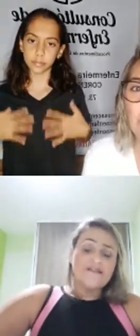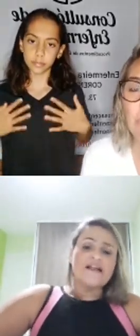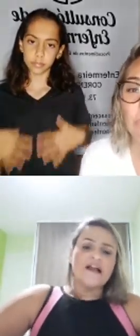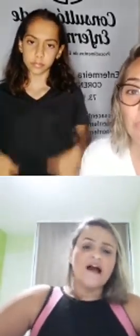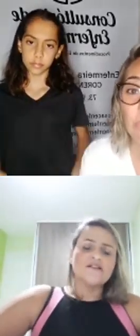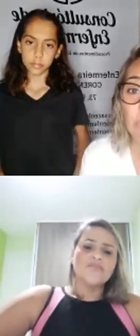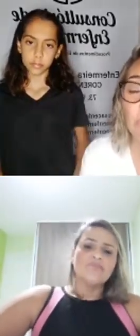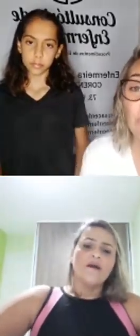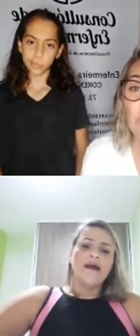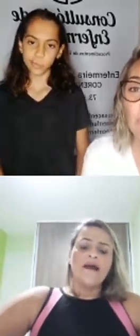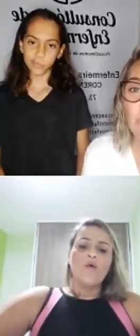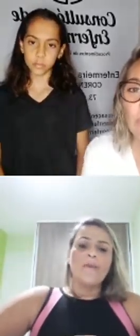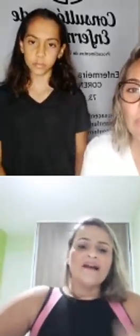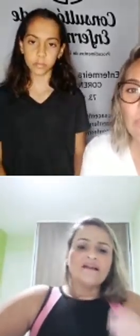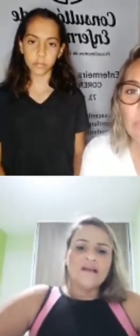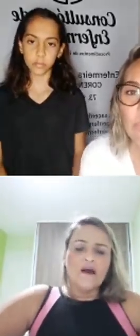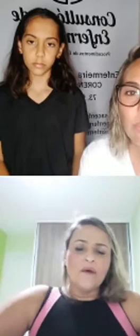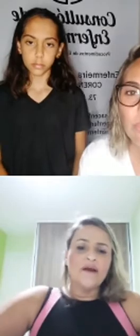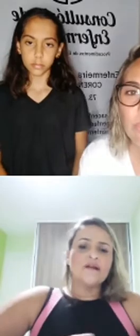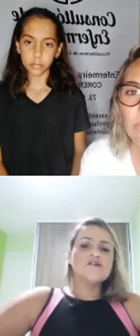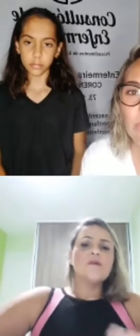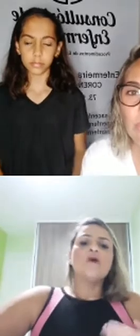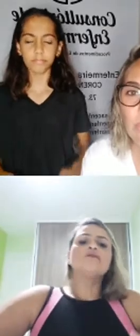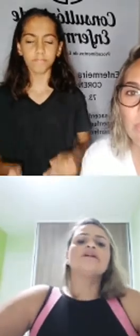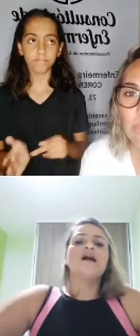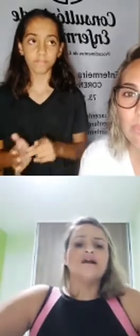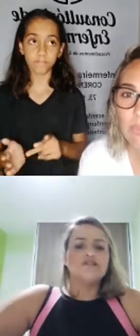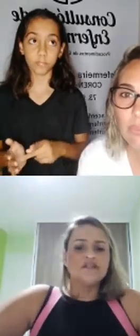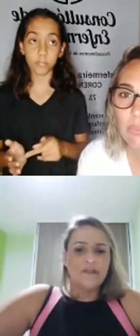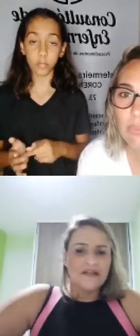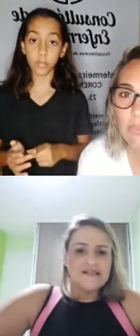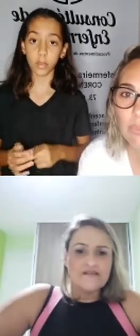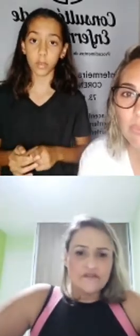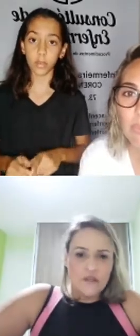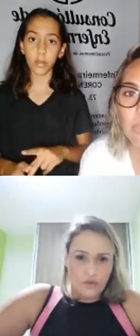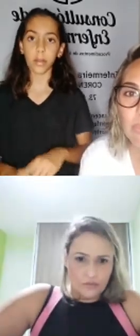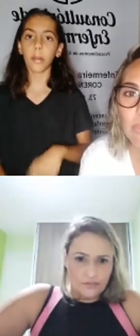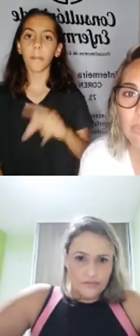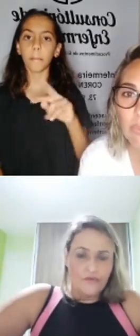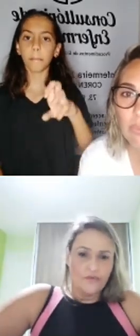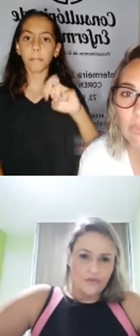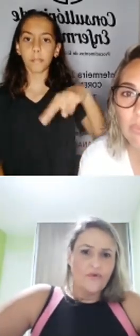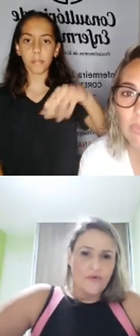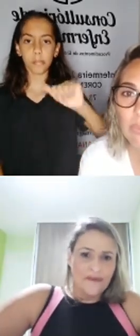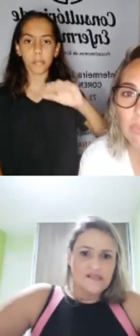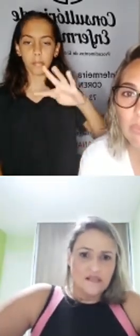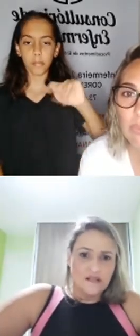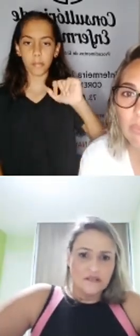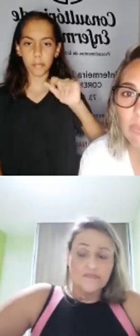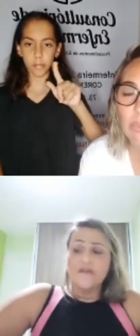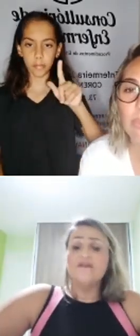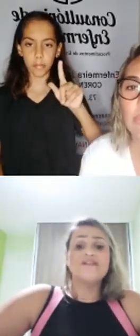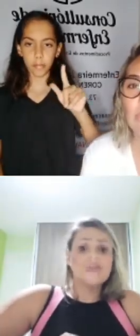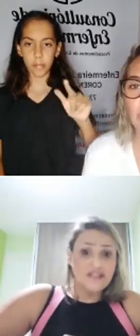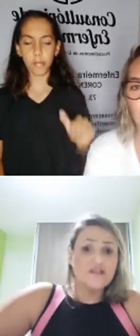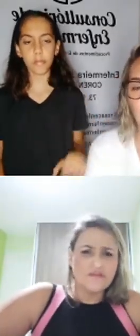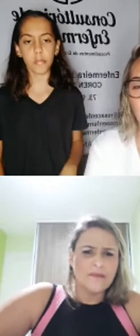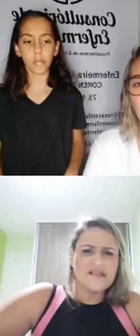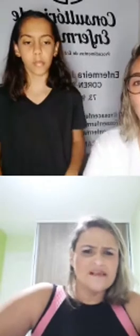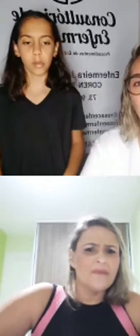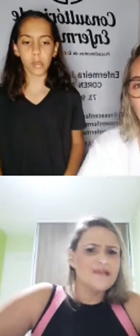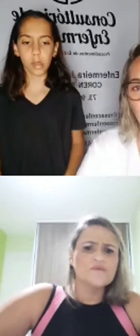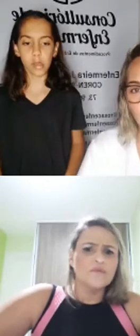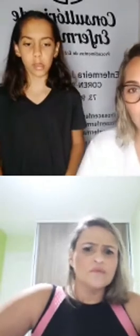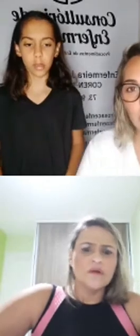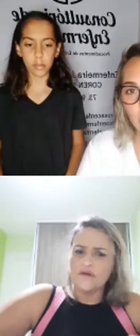Na verdade, o pré-natal é a nossa oportunidade de estabelecer vínculo com a paciente. E eu faço questão de